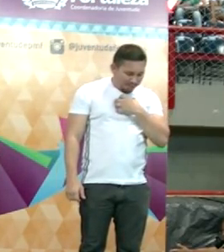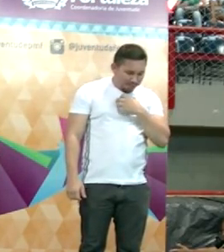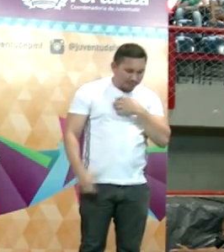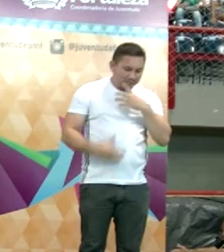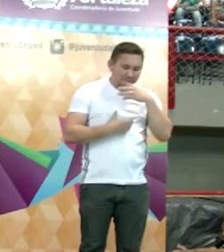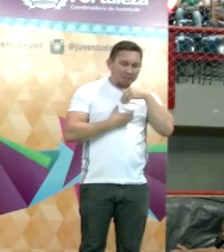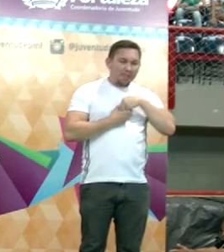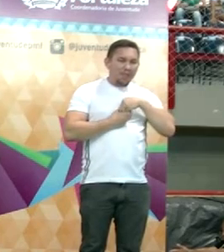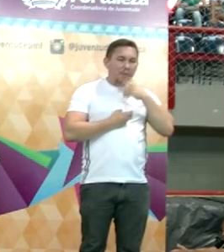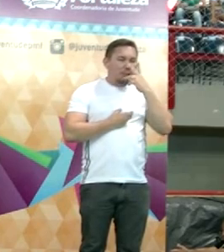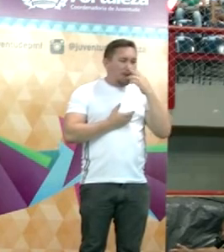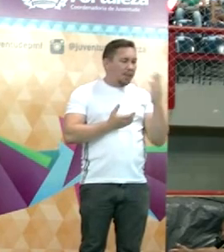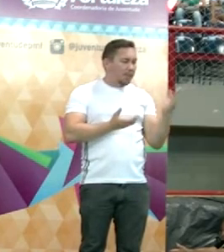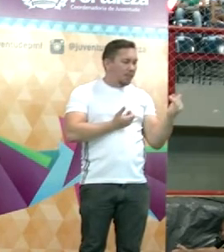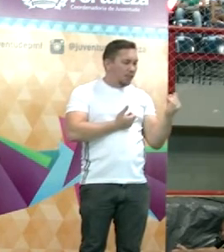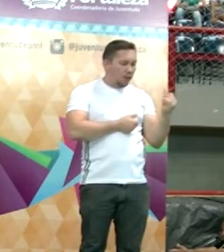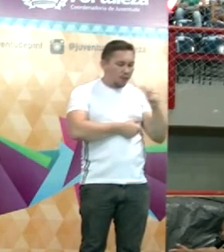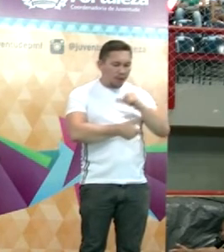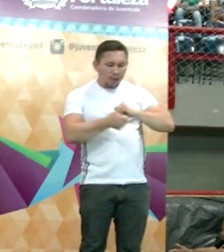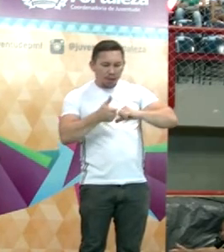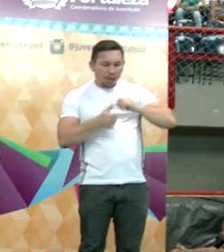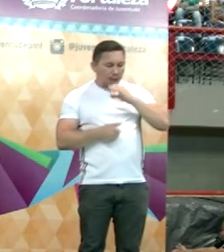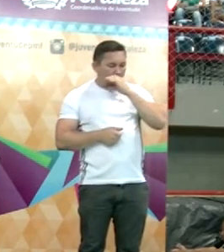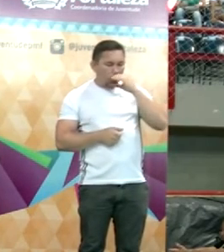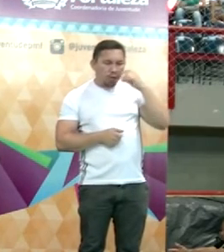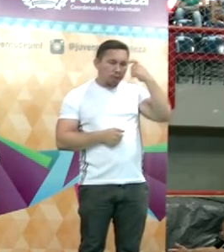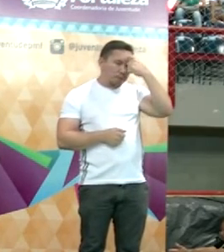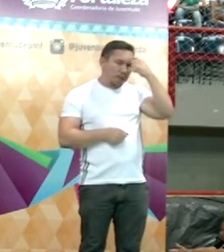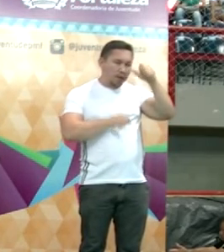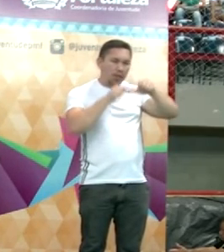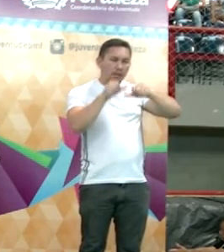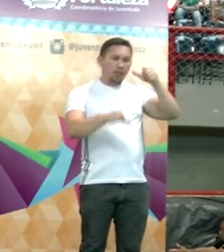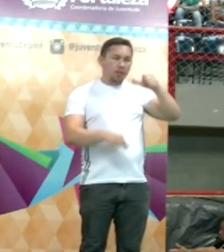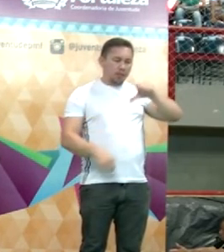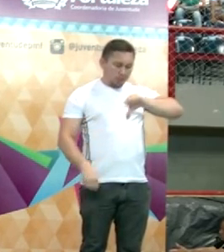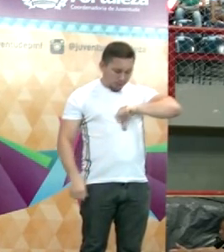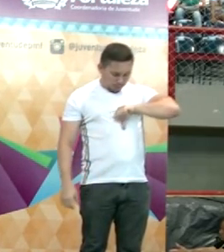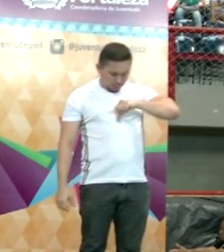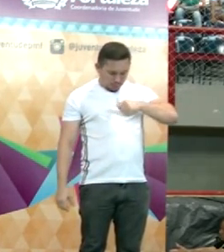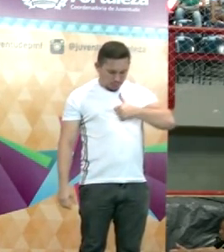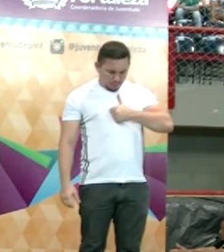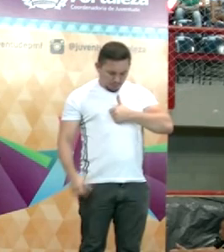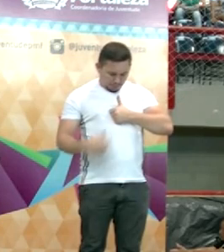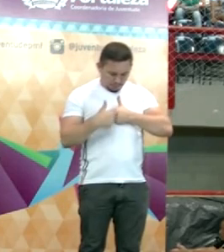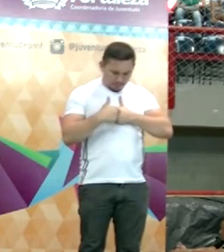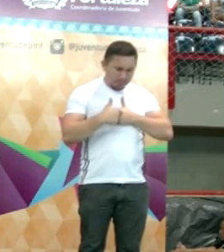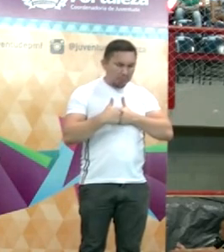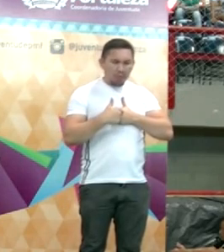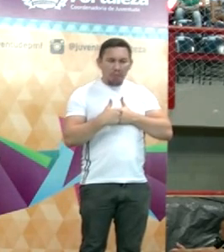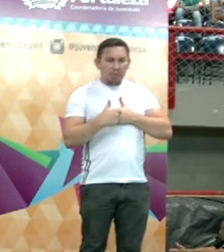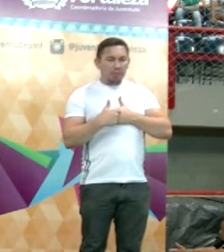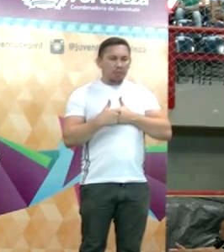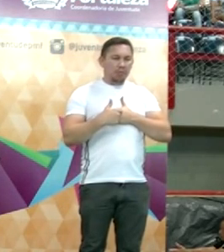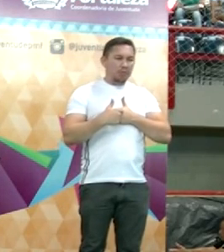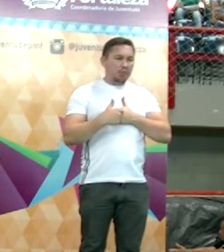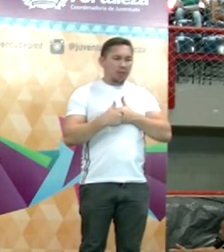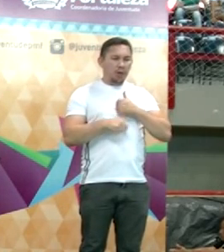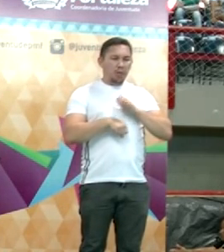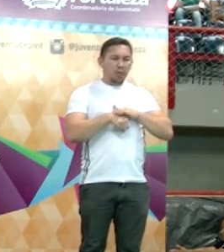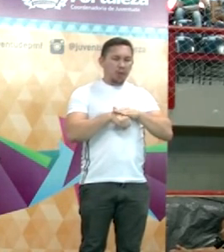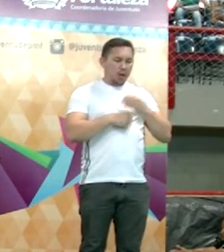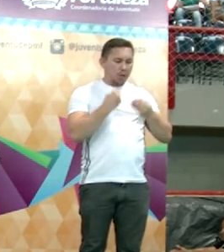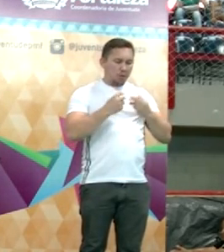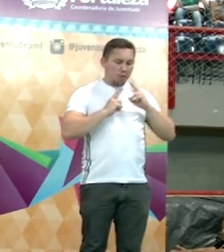essa adolescência esticada, né? Tem a questão da autoimagem. O que é autoimagem? É a imagem que você tem de